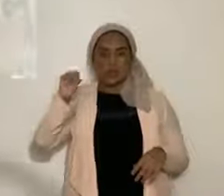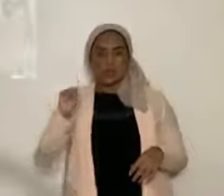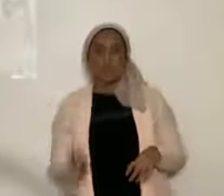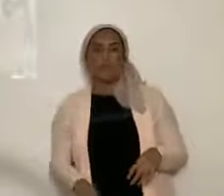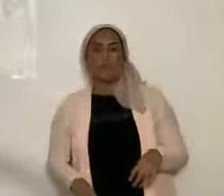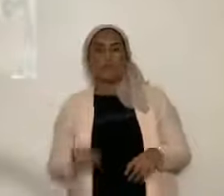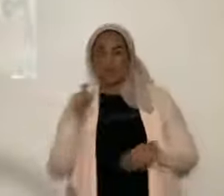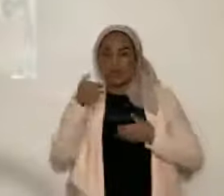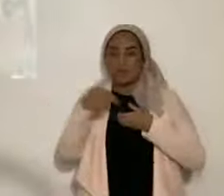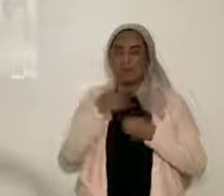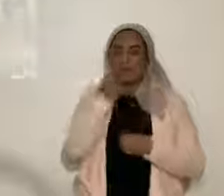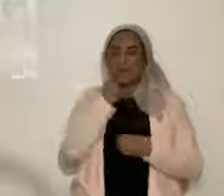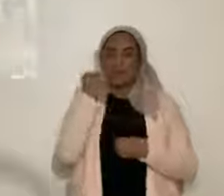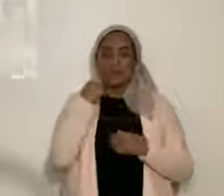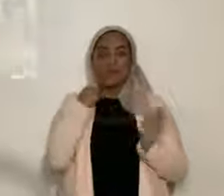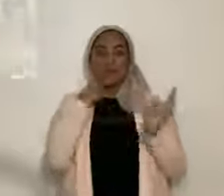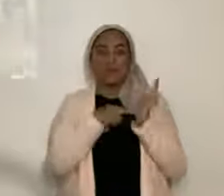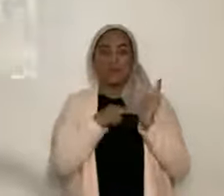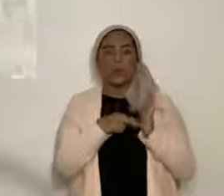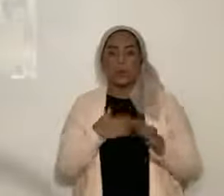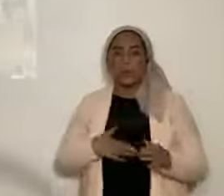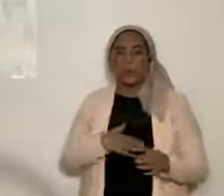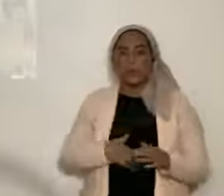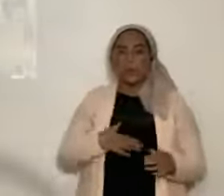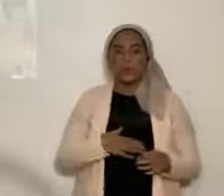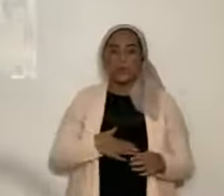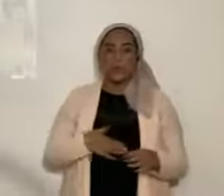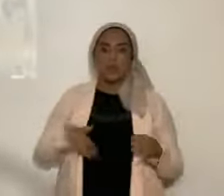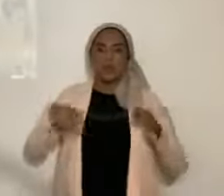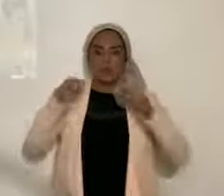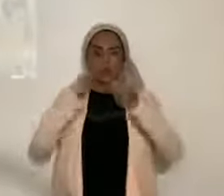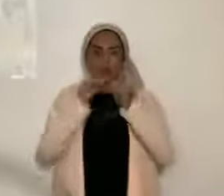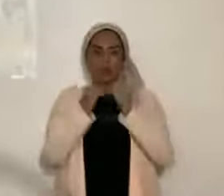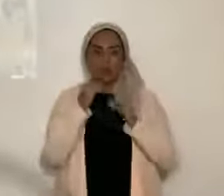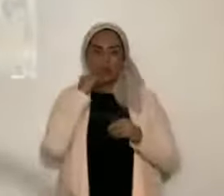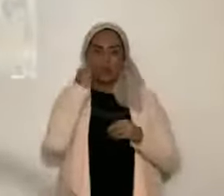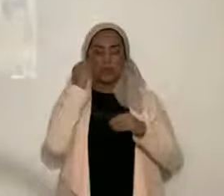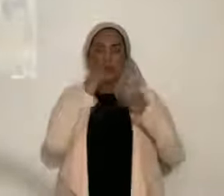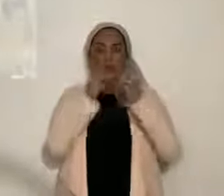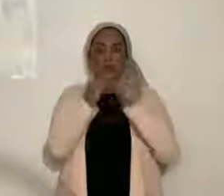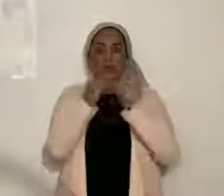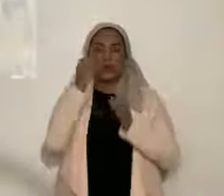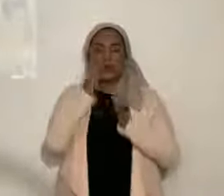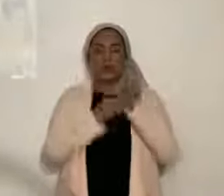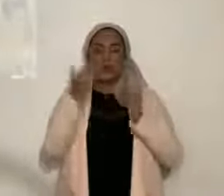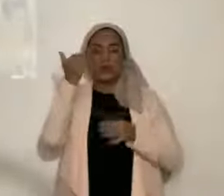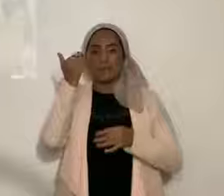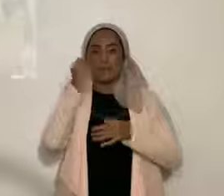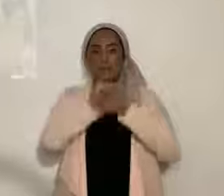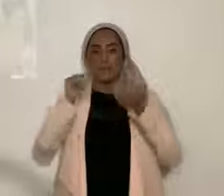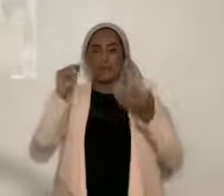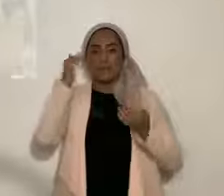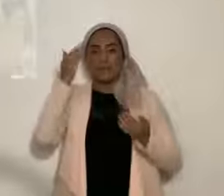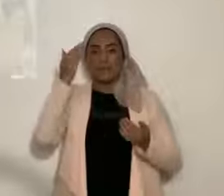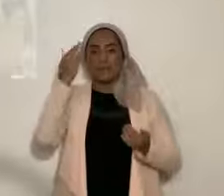Israel. Anoten estas citas para los nuevecitos, números 15,